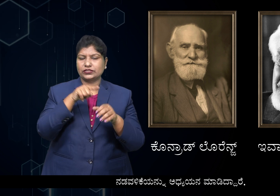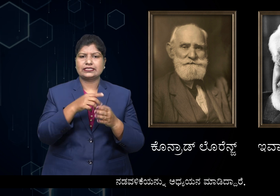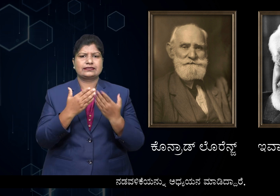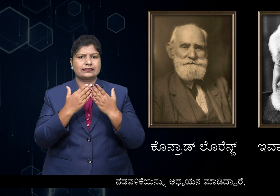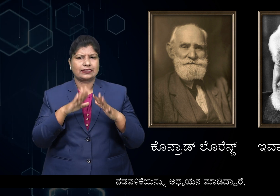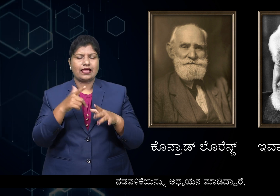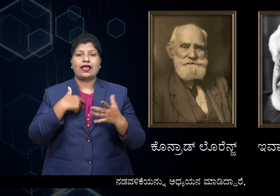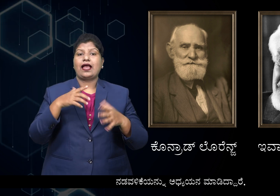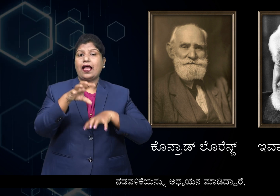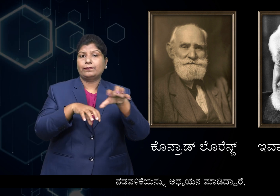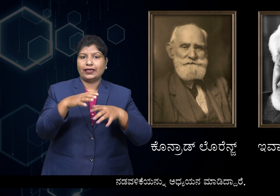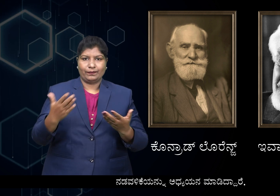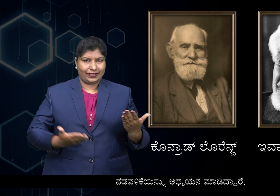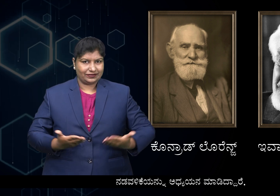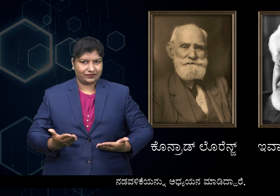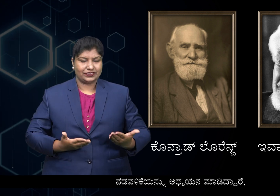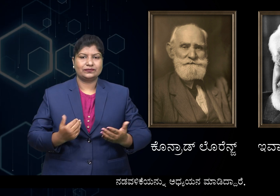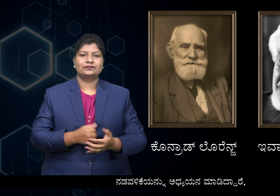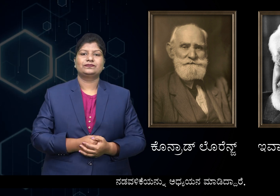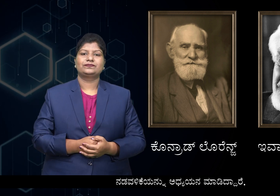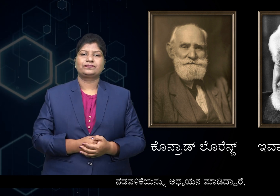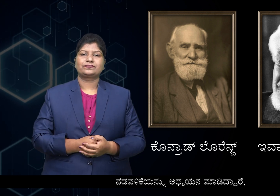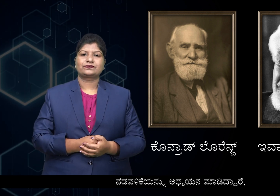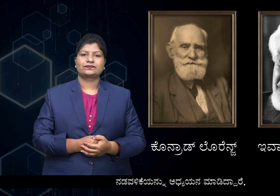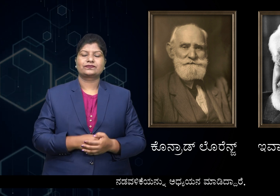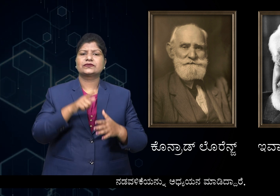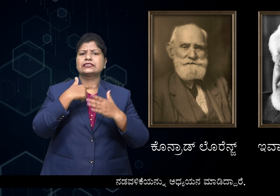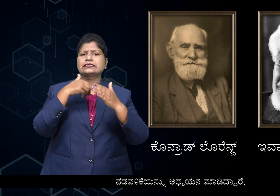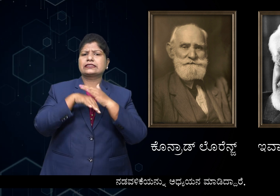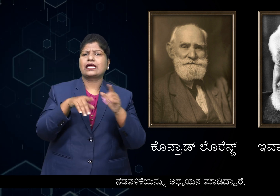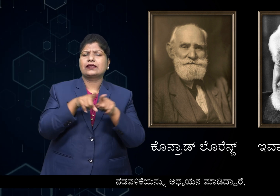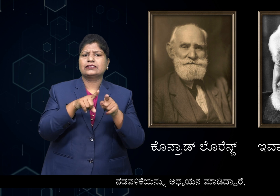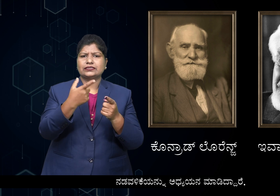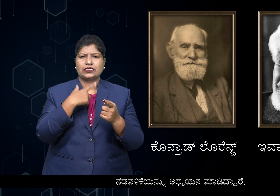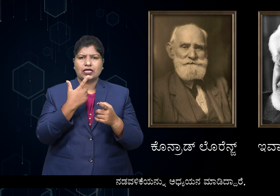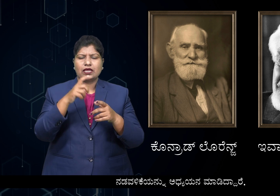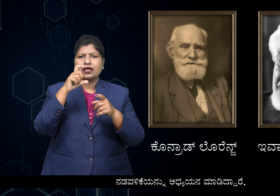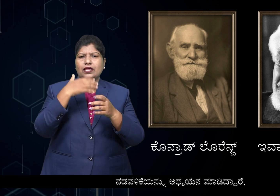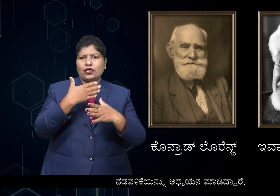ನಡವಳಿಕೆಯನ್ನ ಅಧ್ಯಯನ ಮಾಡಿದ್ದಾರೆ.